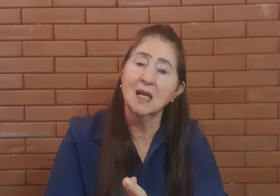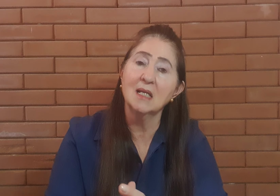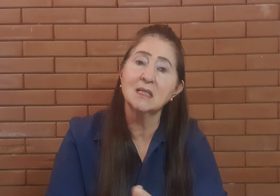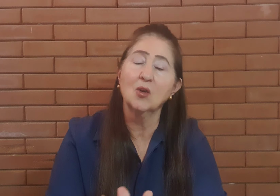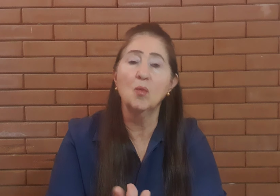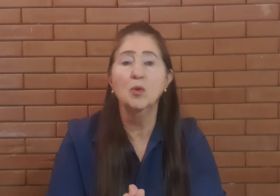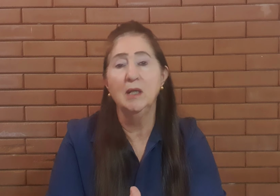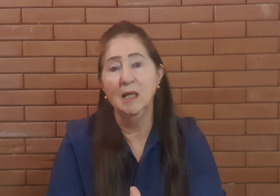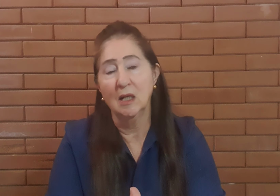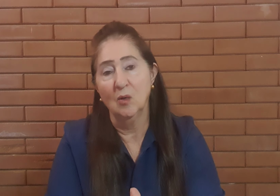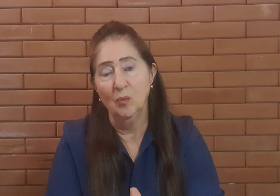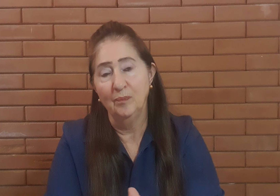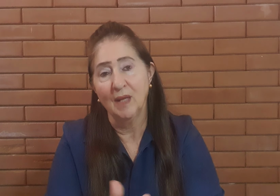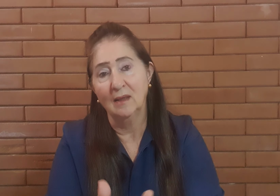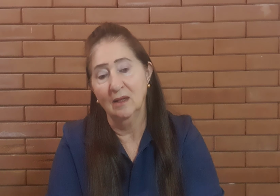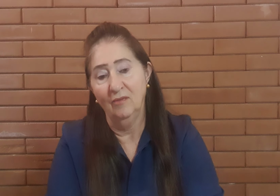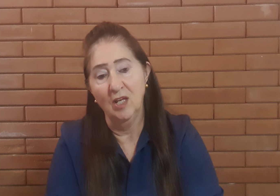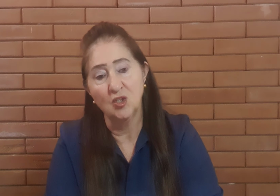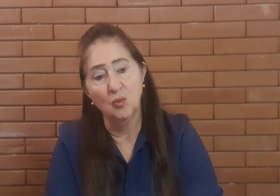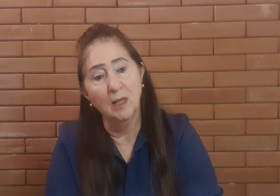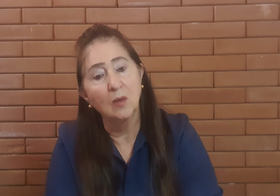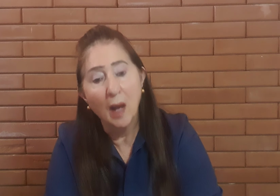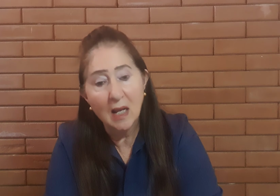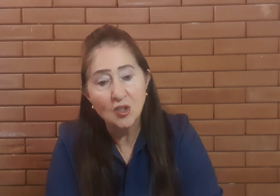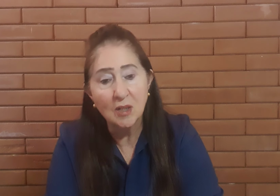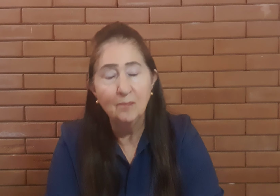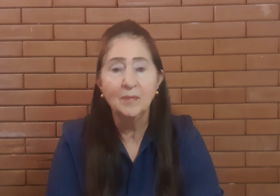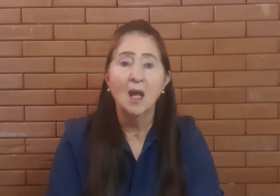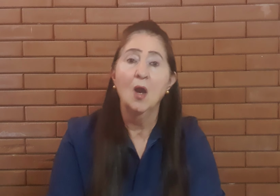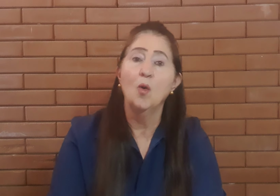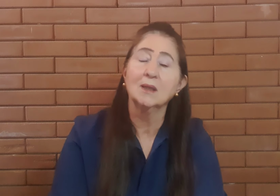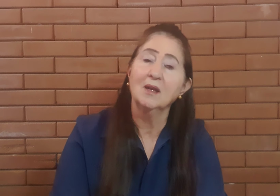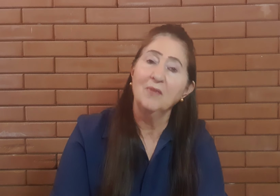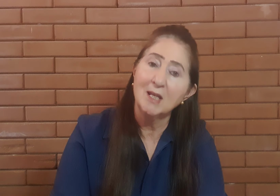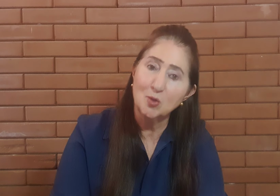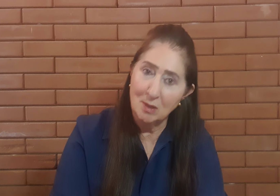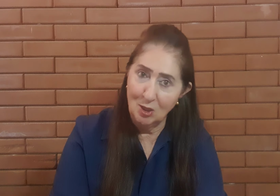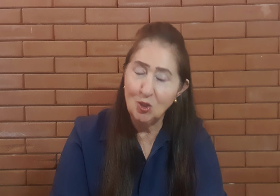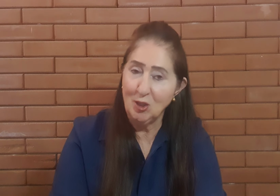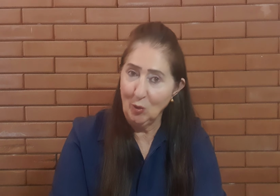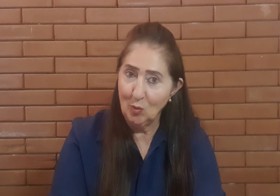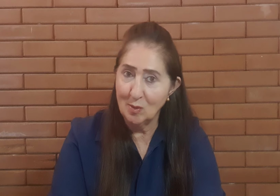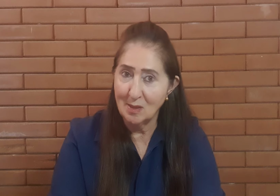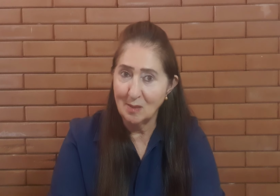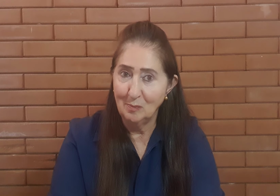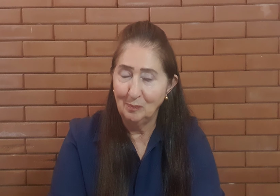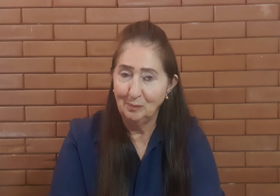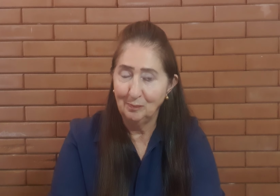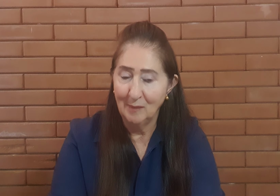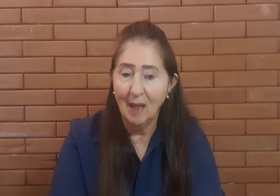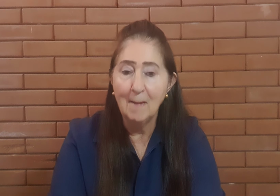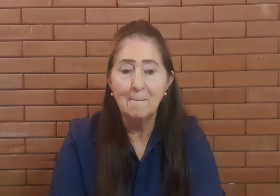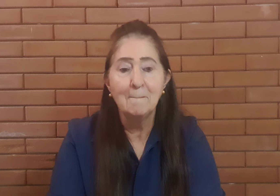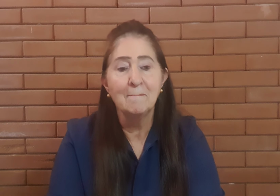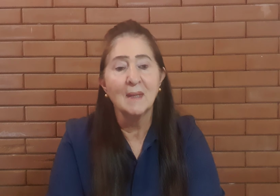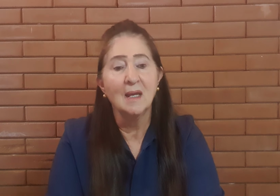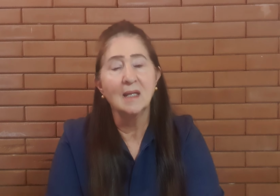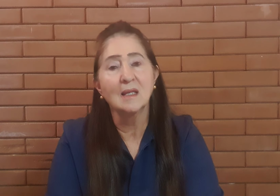se comunicam através de uma linguagem ou através dos instintos, né?